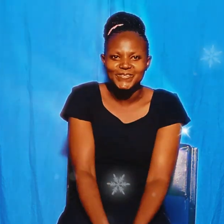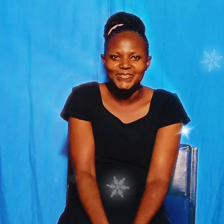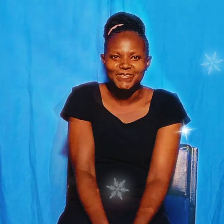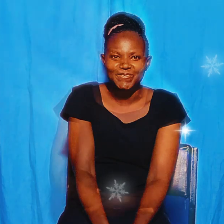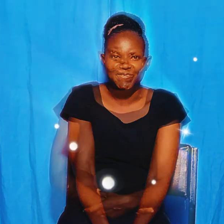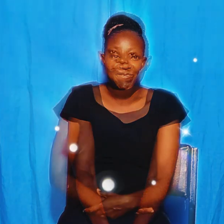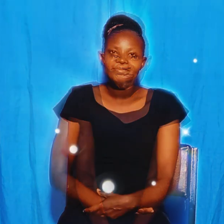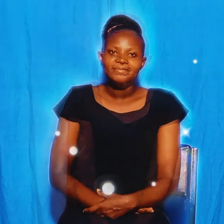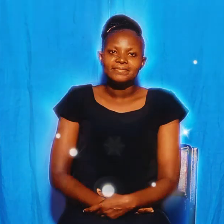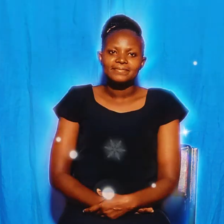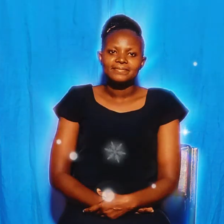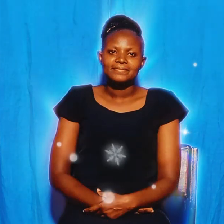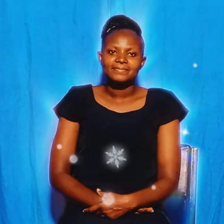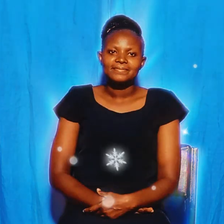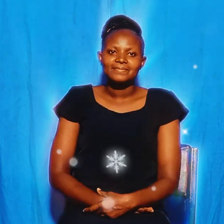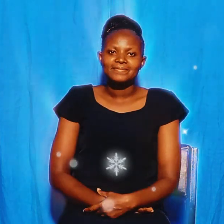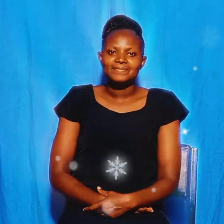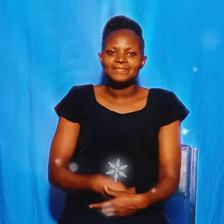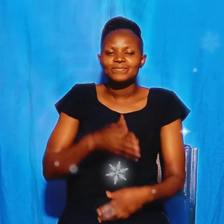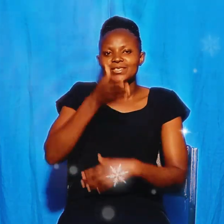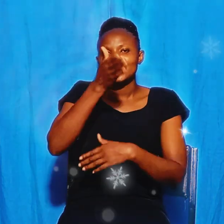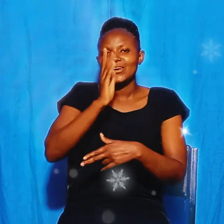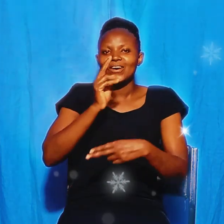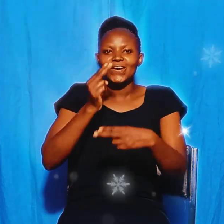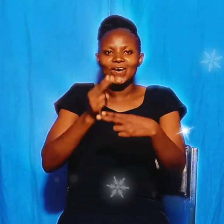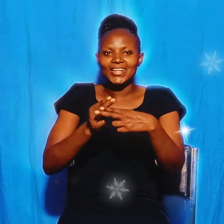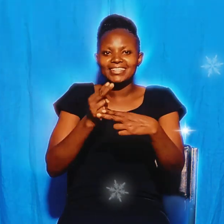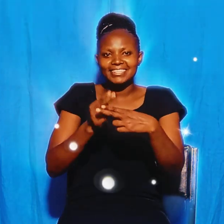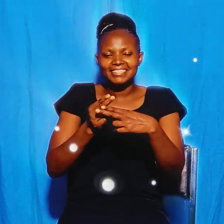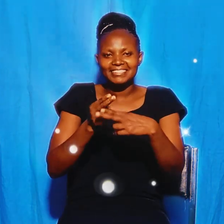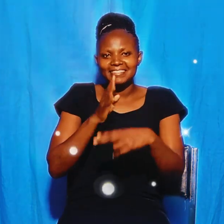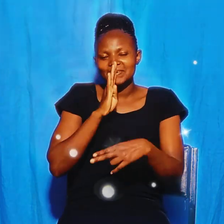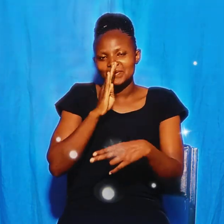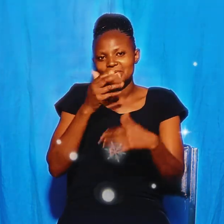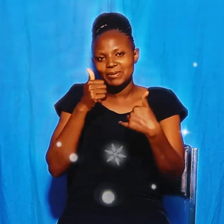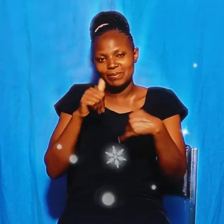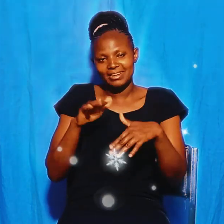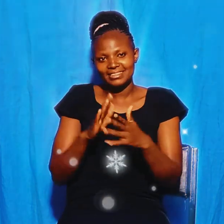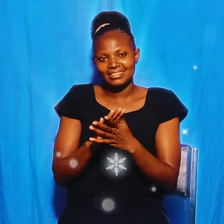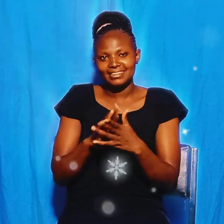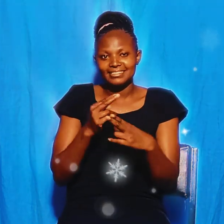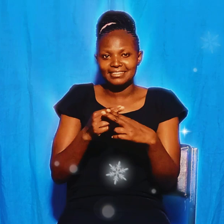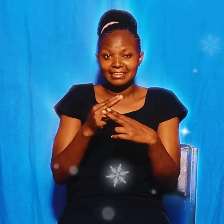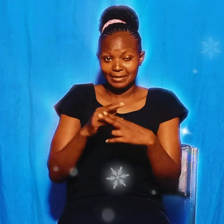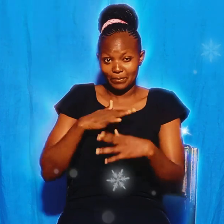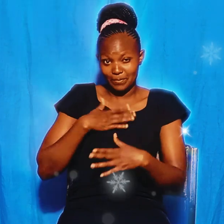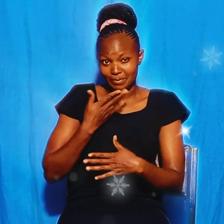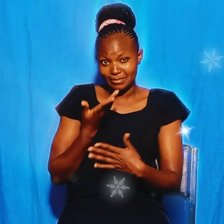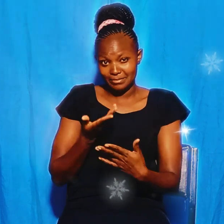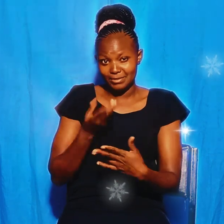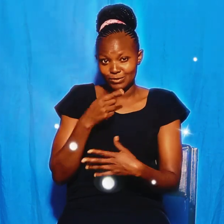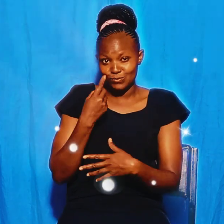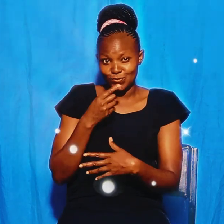Isitwa ya ngaii ya thimwe, kwa masitwa ni Tawafranceska Wanja Kerori,